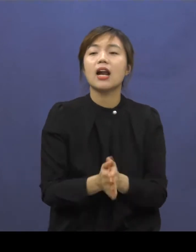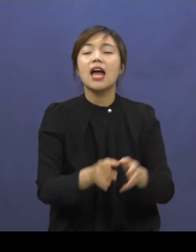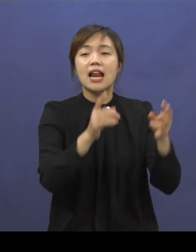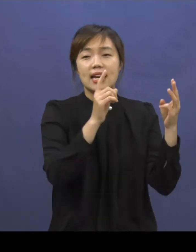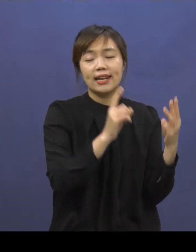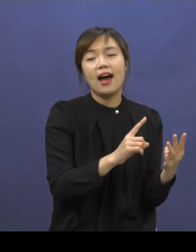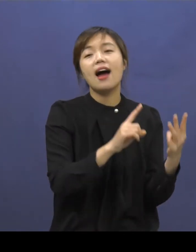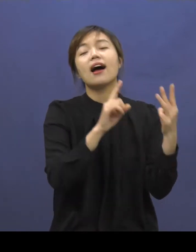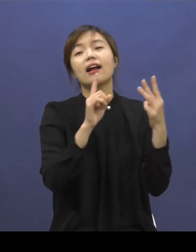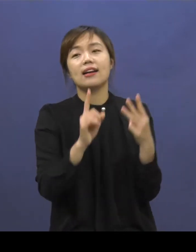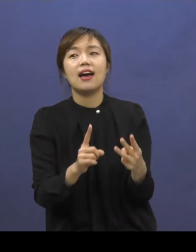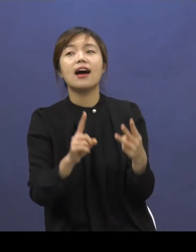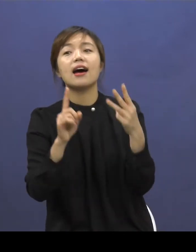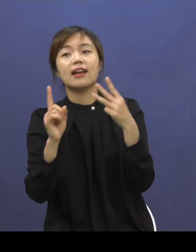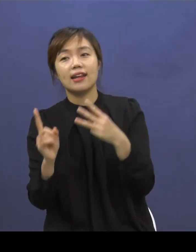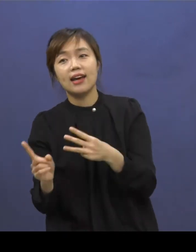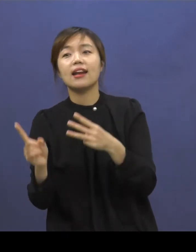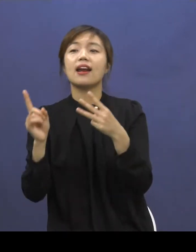라라라